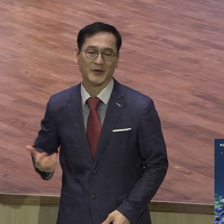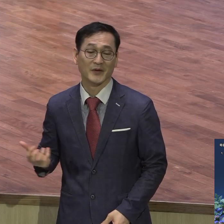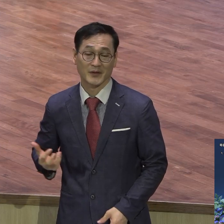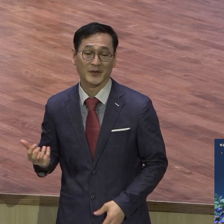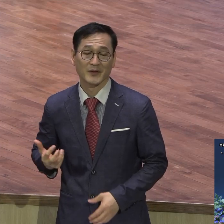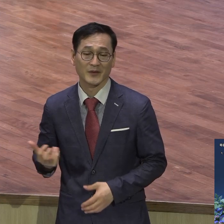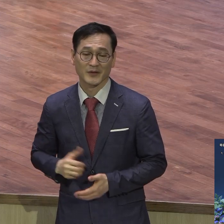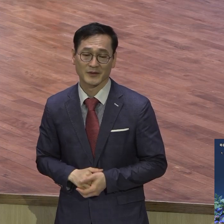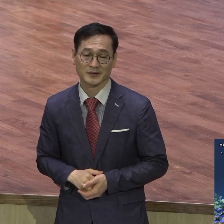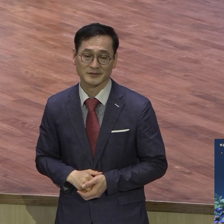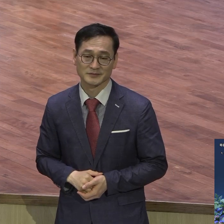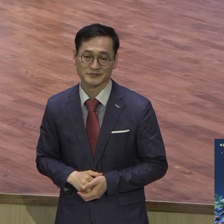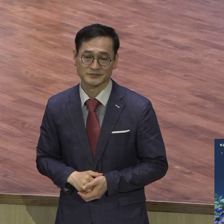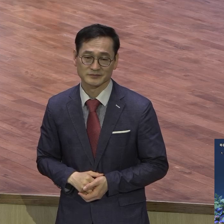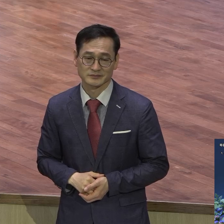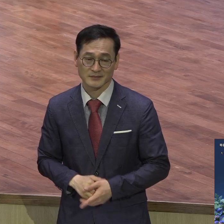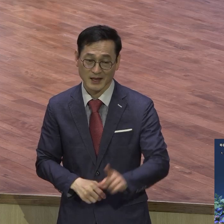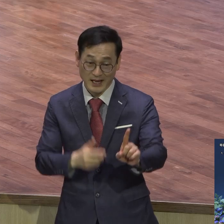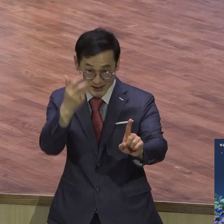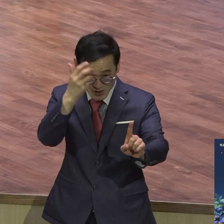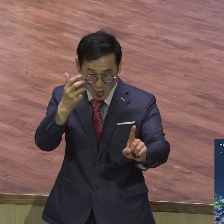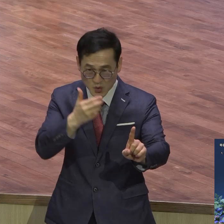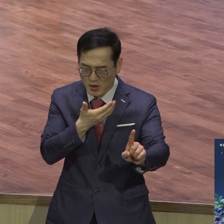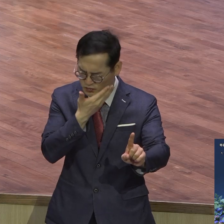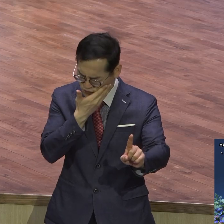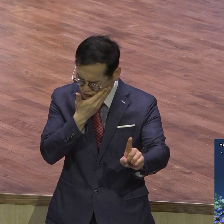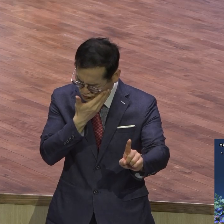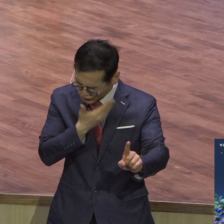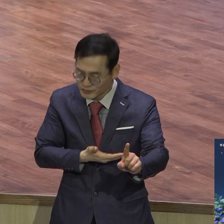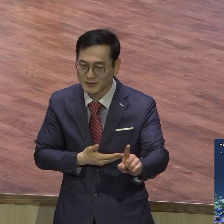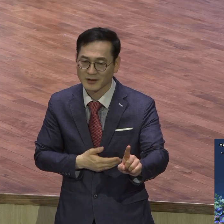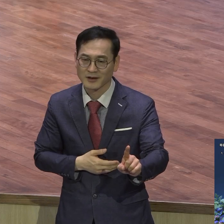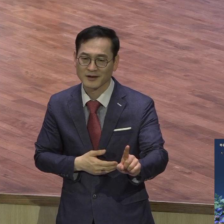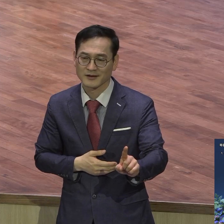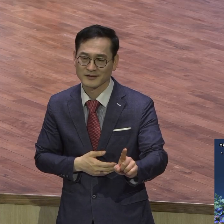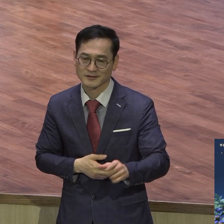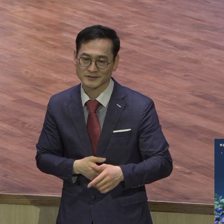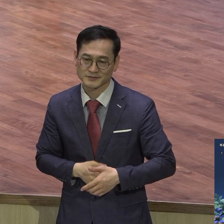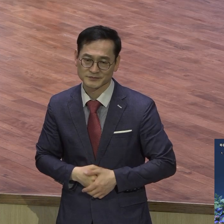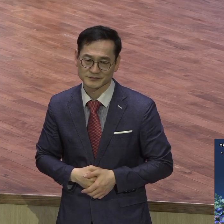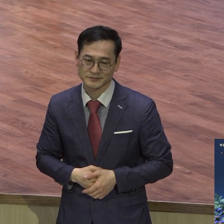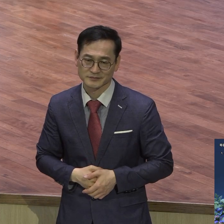한 영혼의 소중함 한